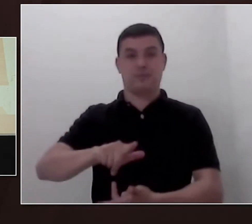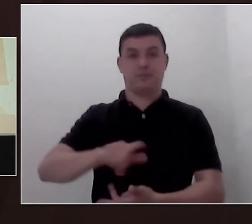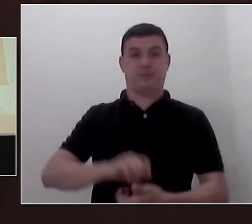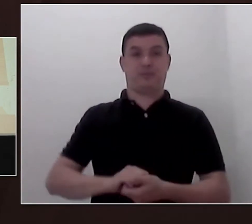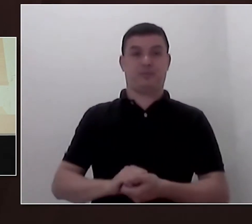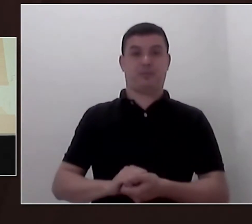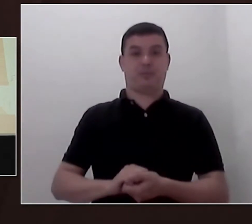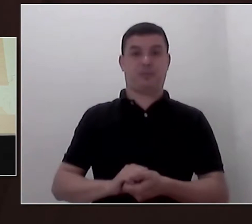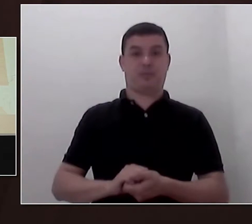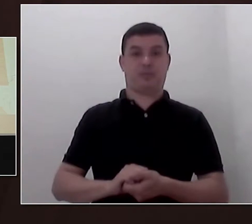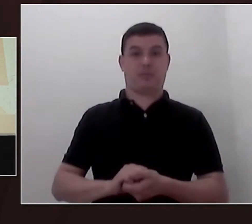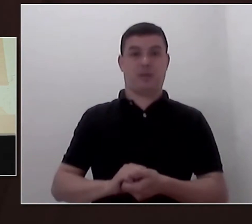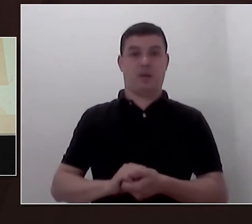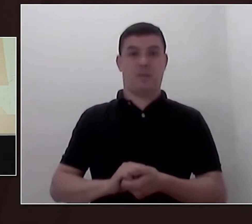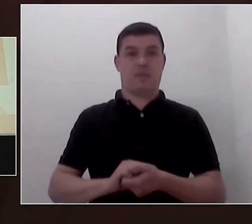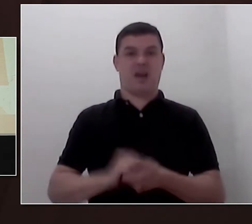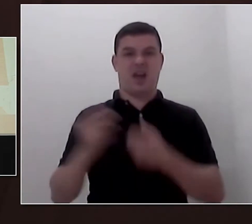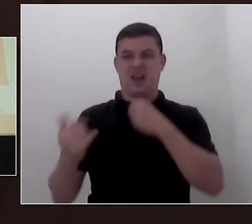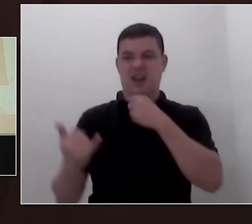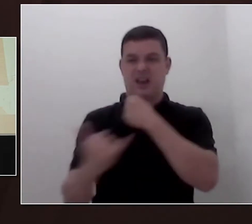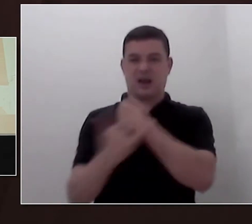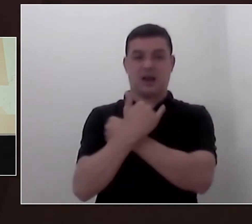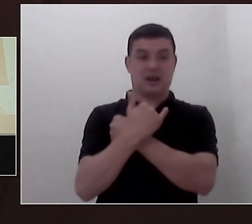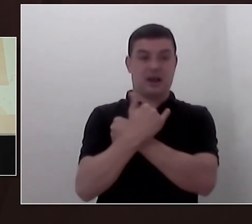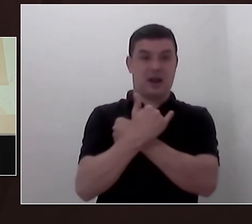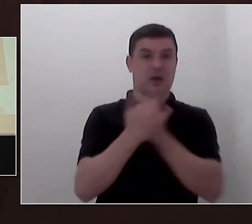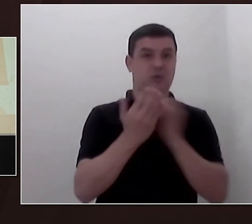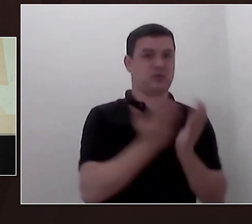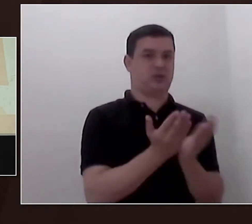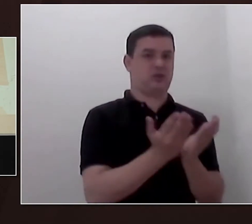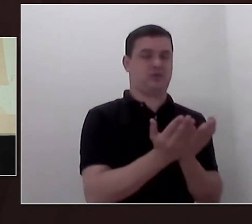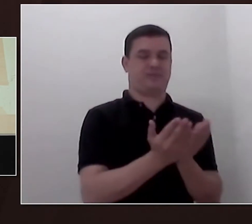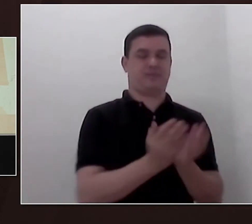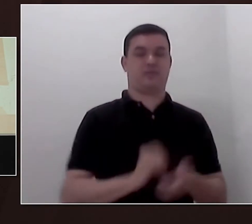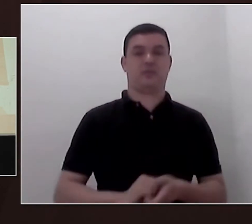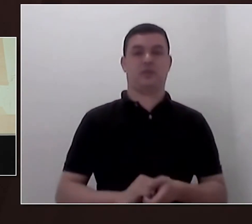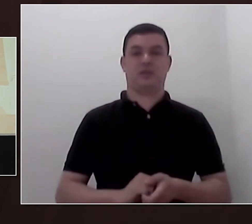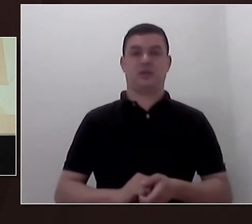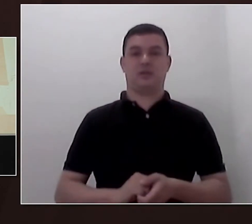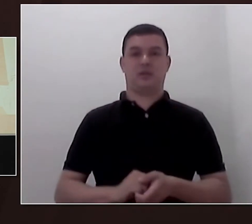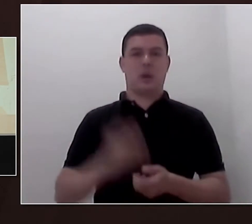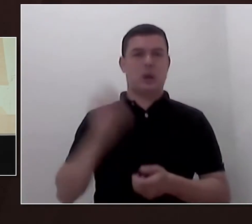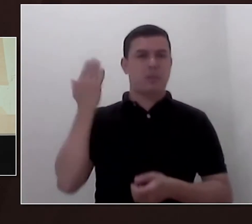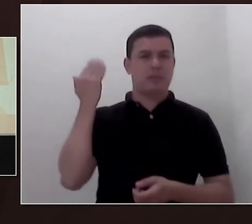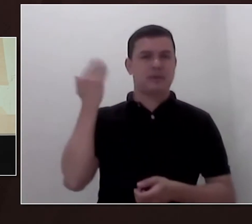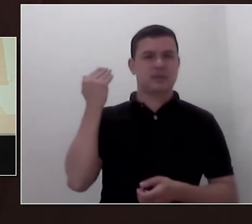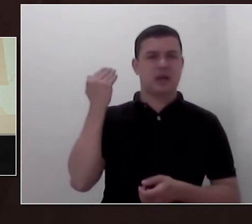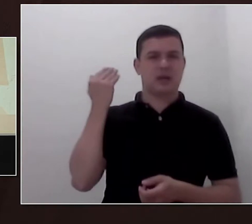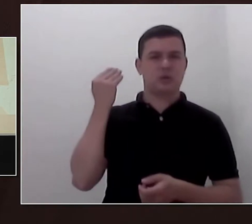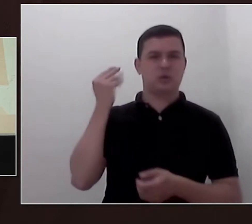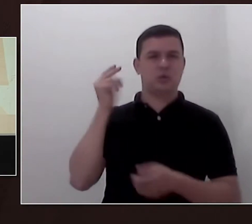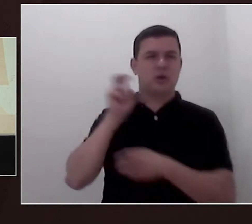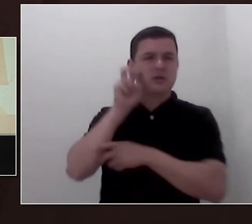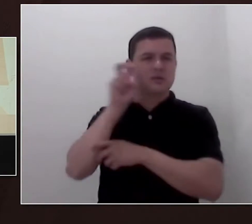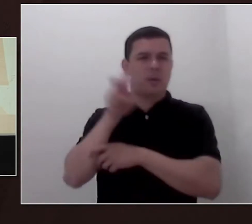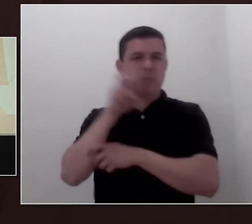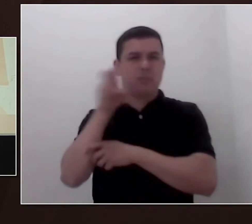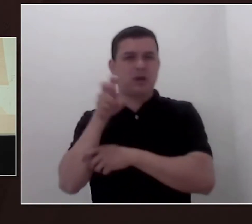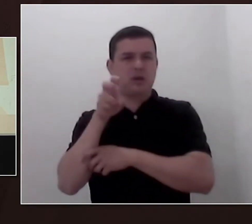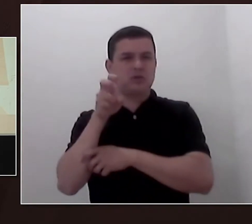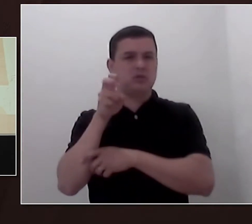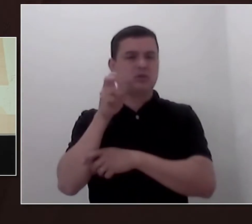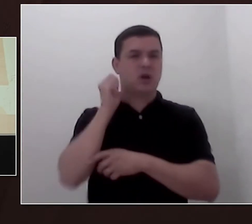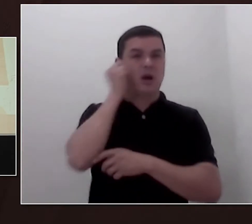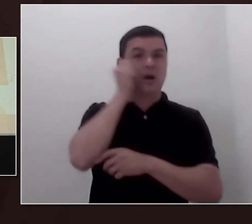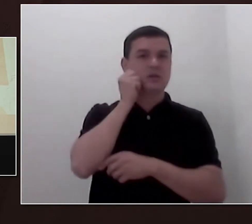Estou lendo já um texto do Andrew Miller. A astuta serpente se mostrou mais perigosa que o leão